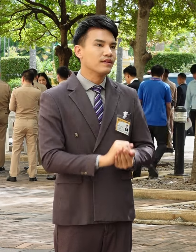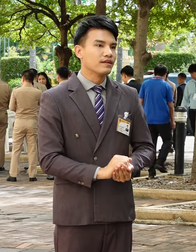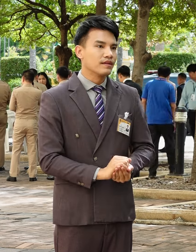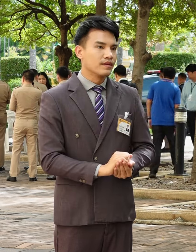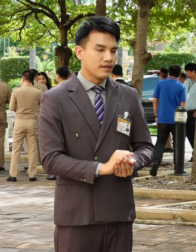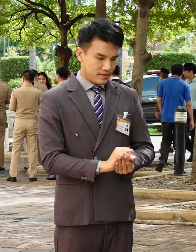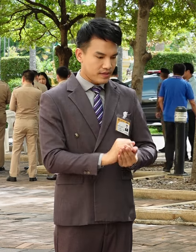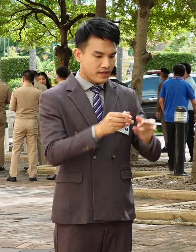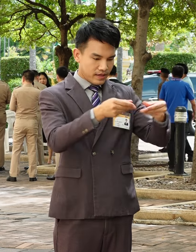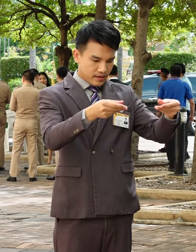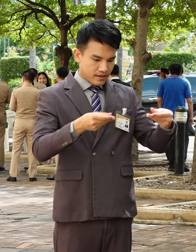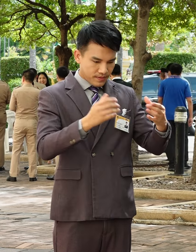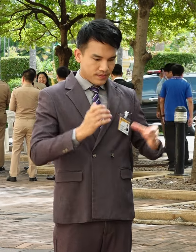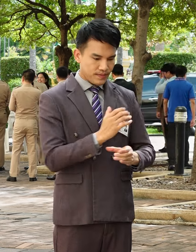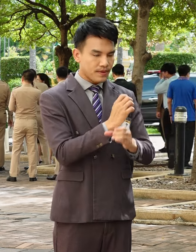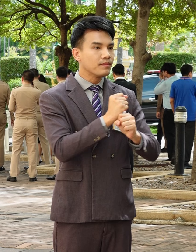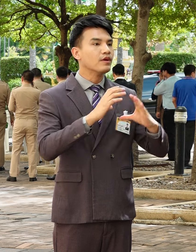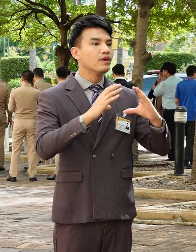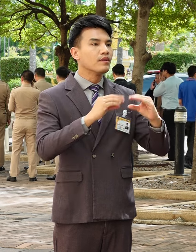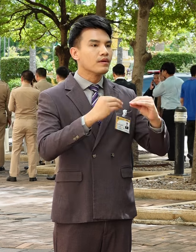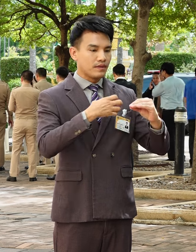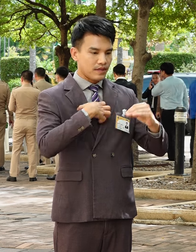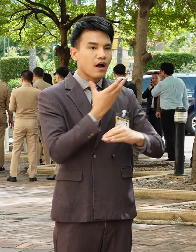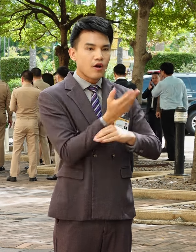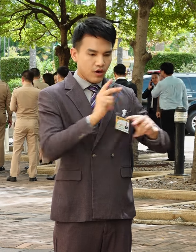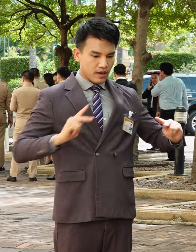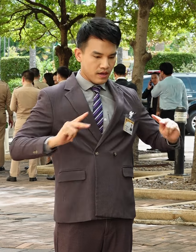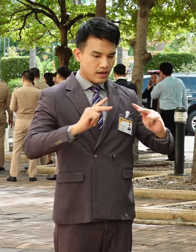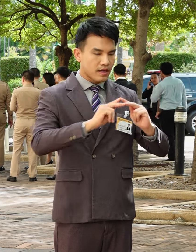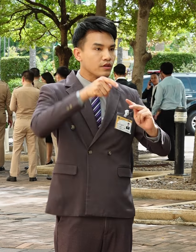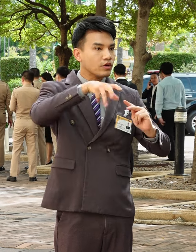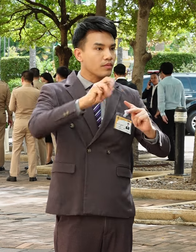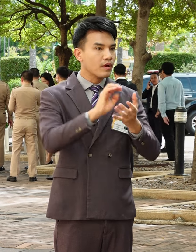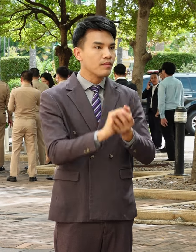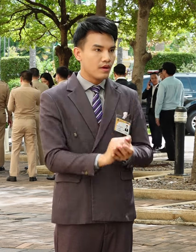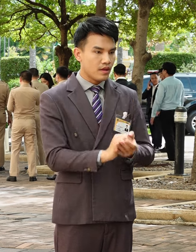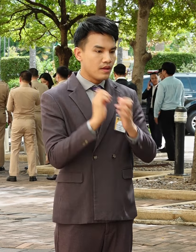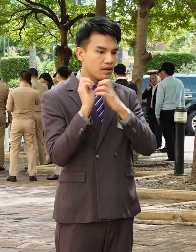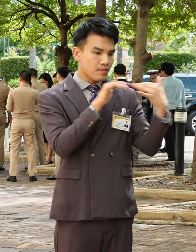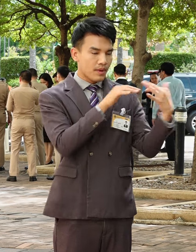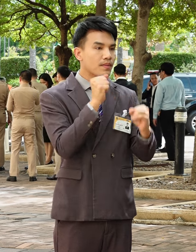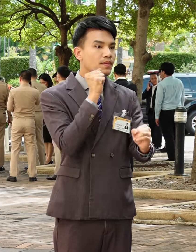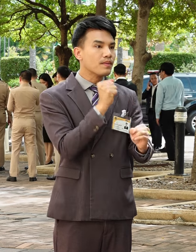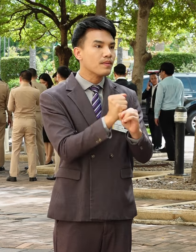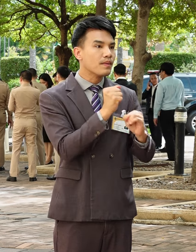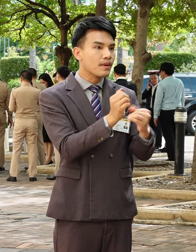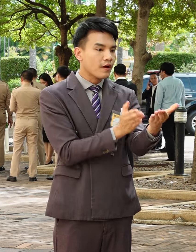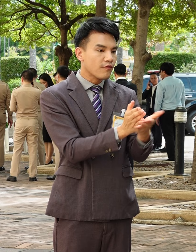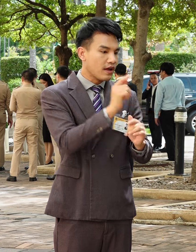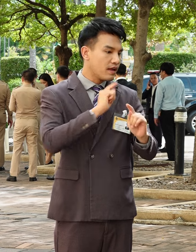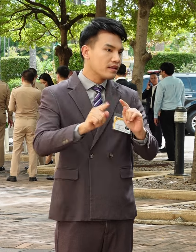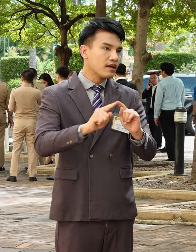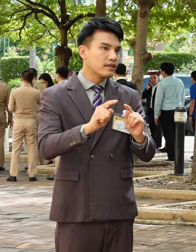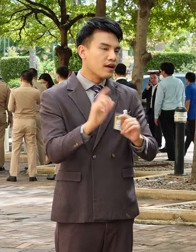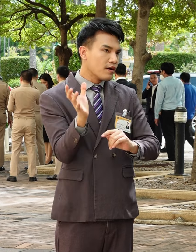ากการอ่านรีพอร์ตดังกล่าวนะครับผมเองก็ได้ขอให้ทางกระทรวงพม.นะครับได้เร่งประสานนะครับกับทุกหน่วยงานเพื่อ